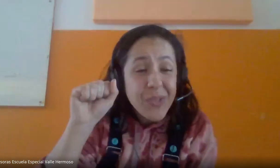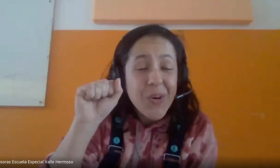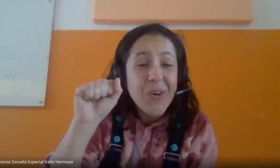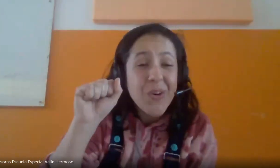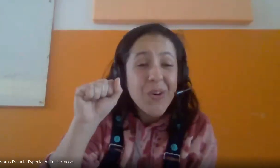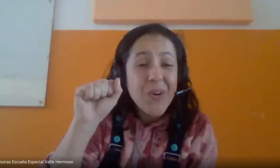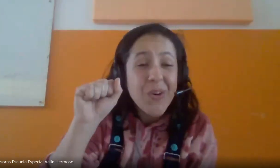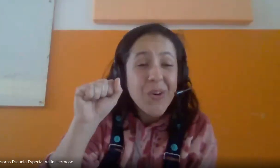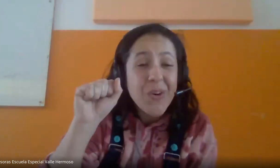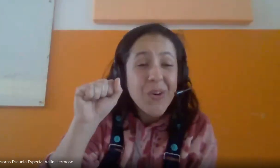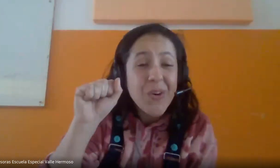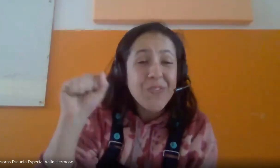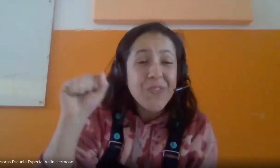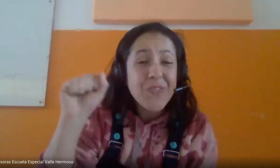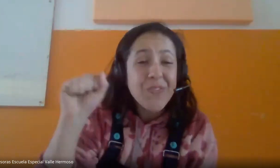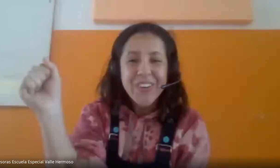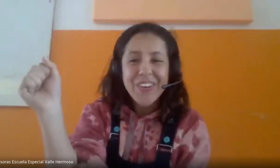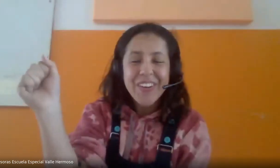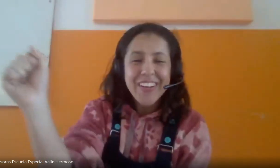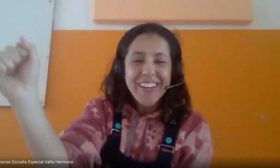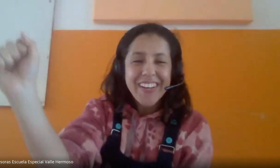eso. Bien, Onzo.